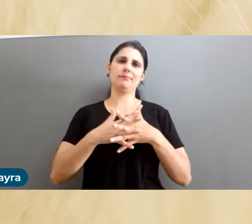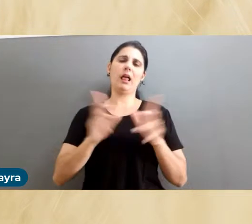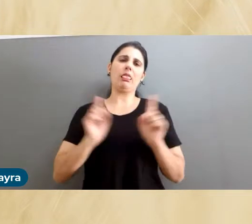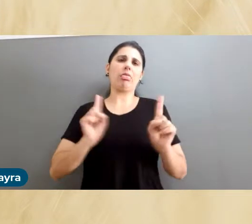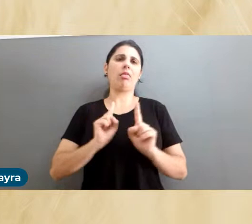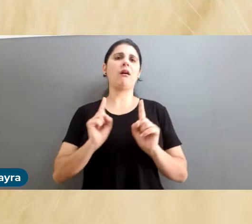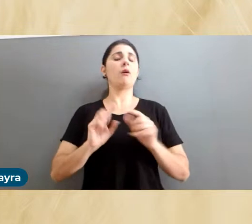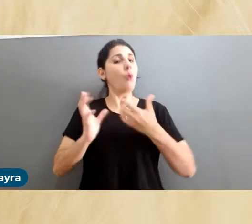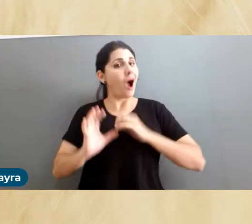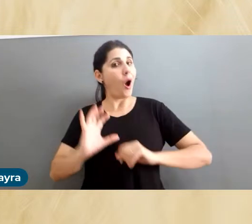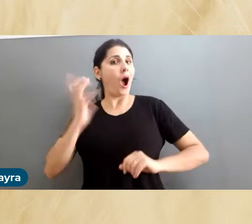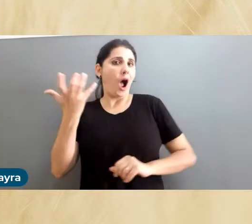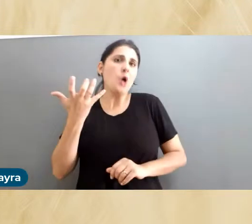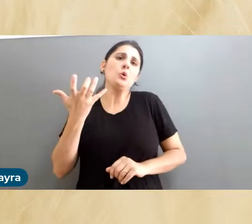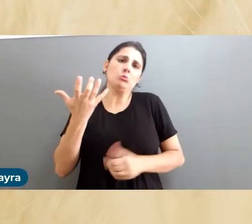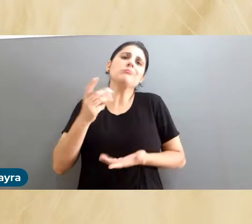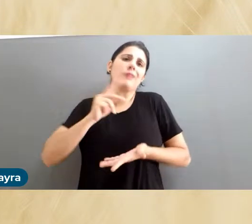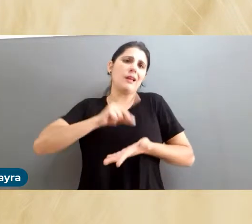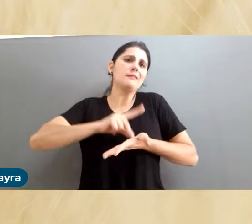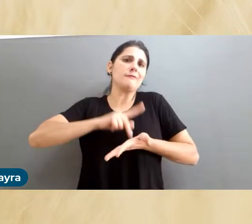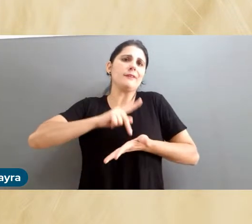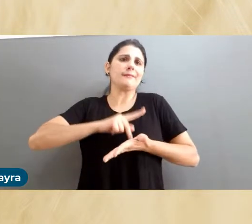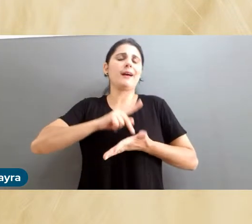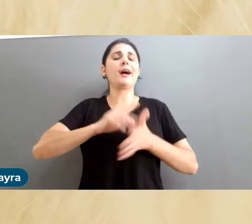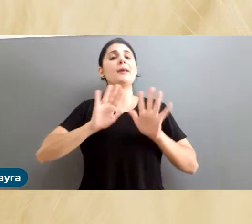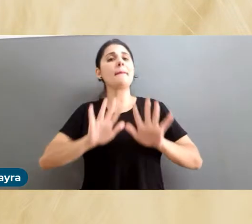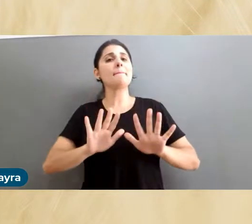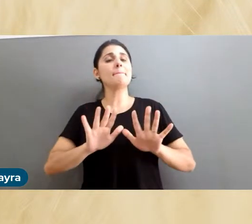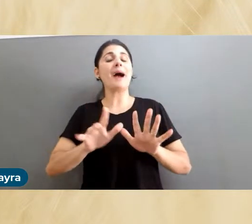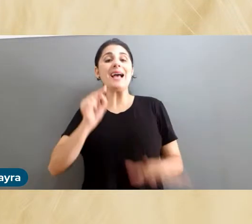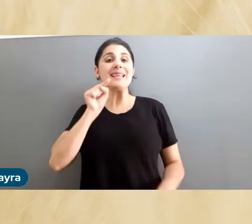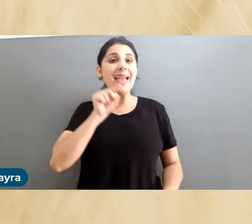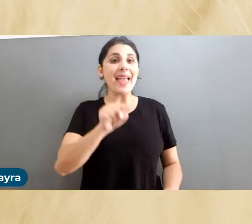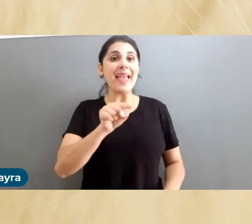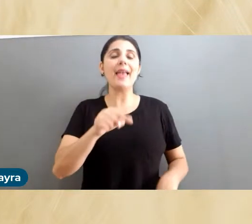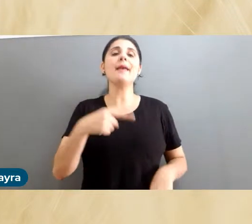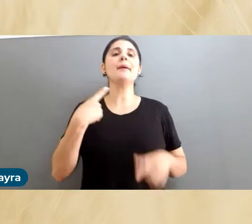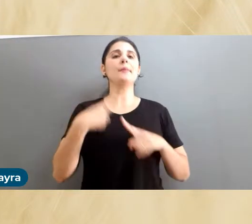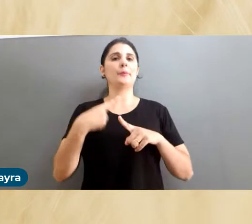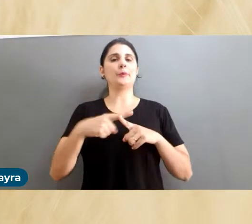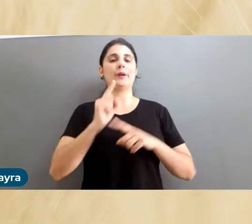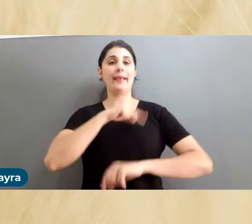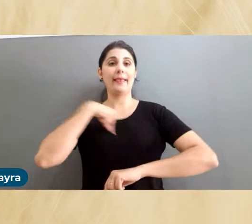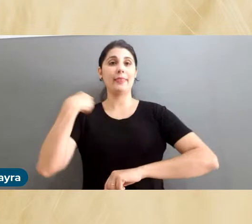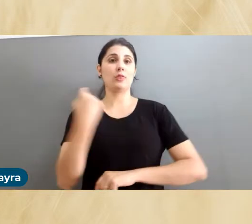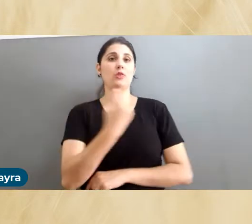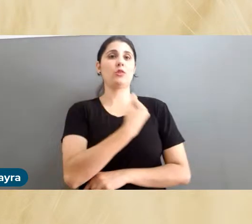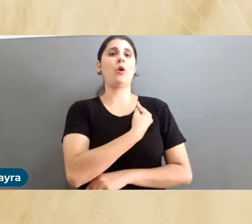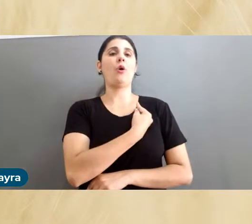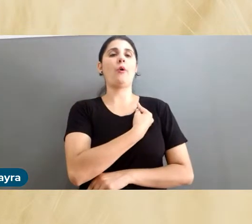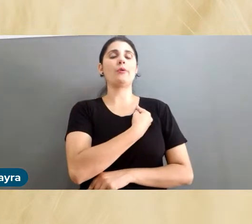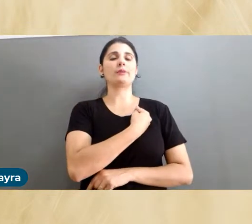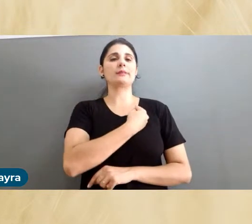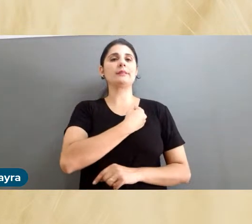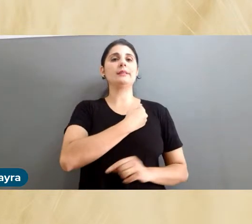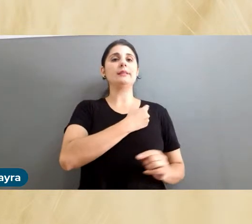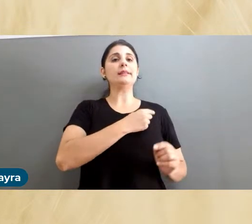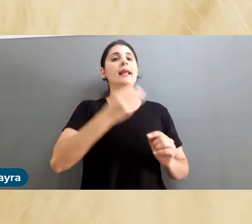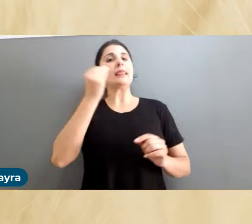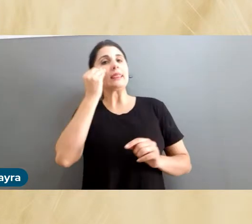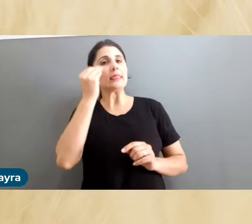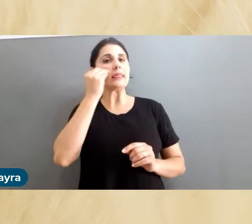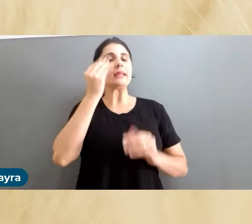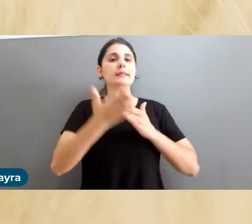vêm, inevitavelmente, mas só existem porque nós estamos à margem, estamos iniciando uma